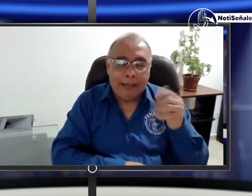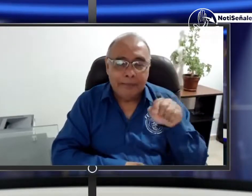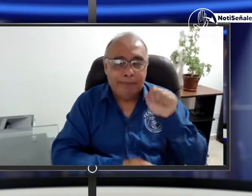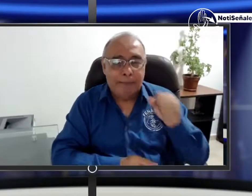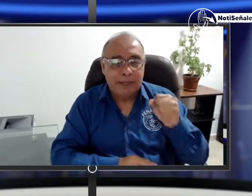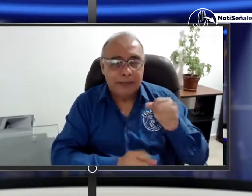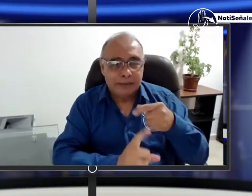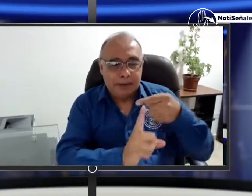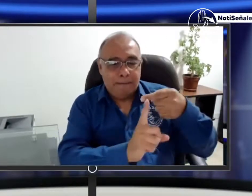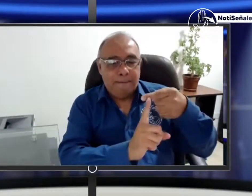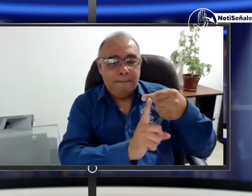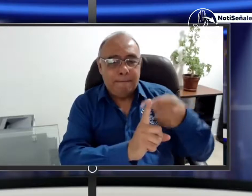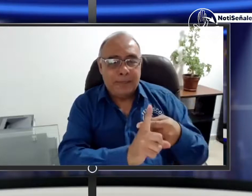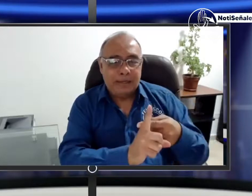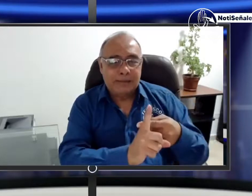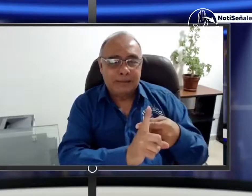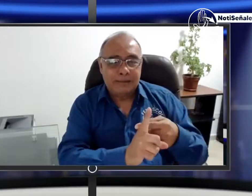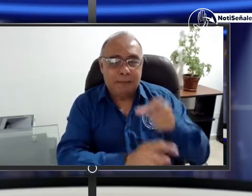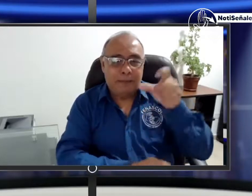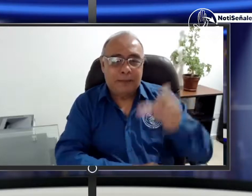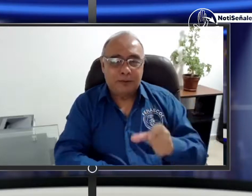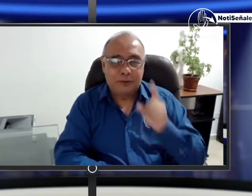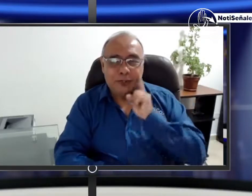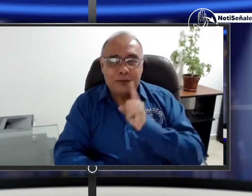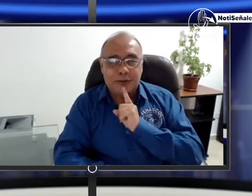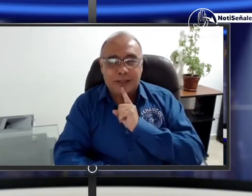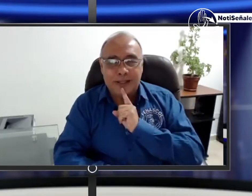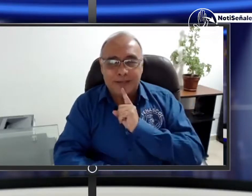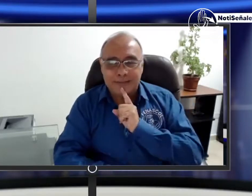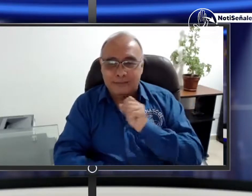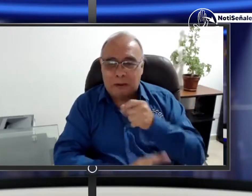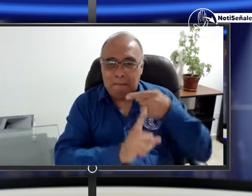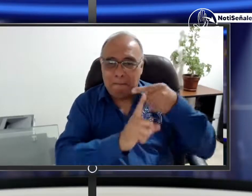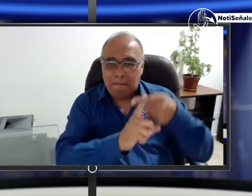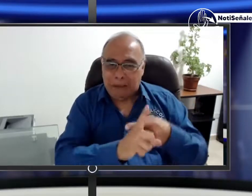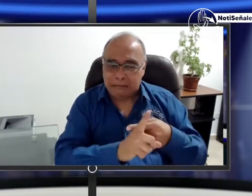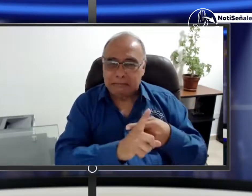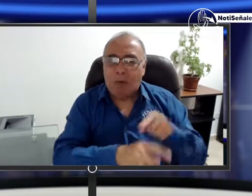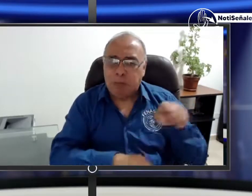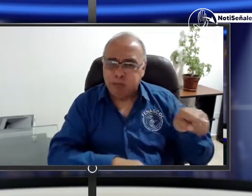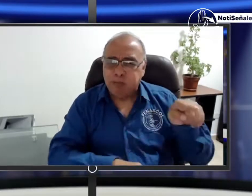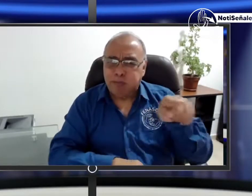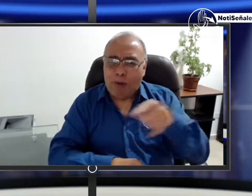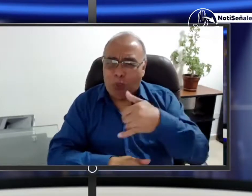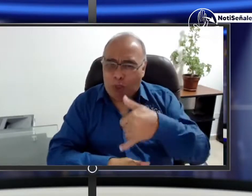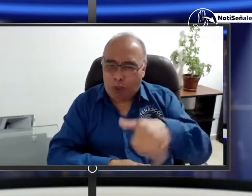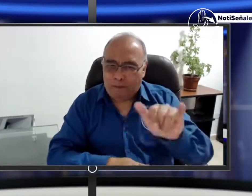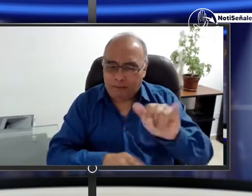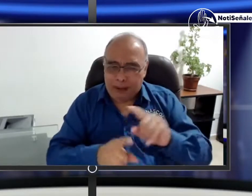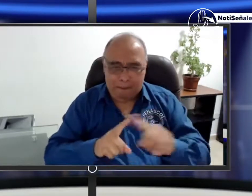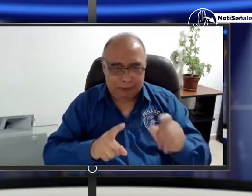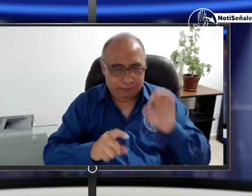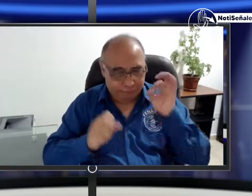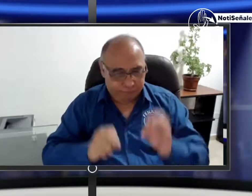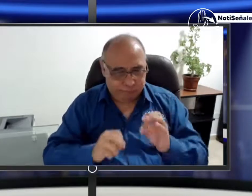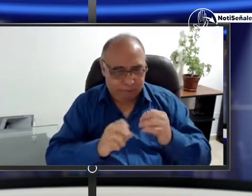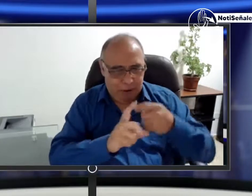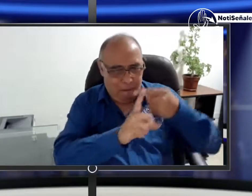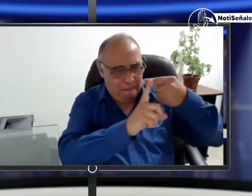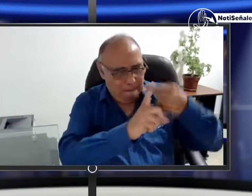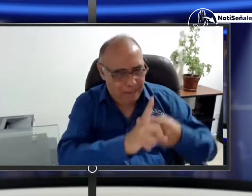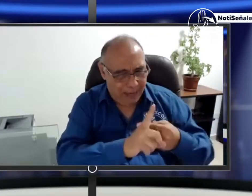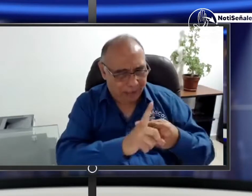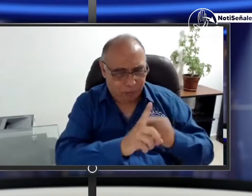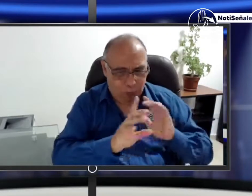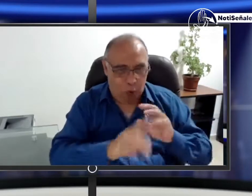estábamos acostumbrados sobre todo a celebrar todo un mes la celebración